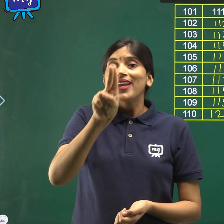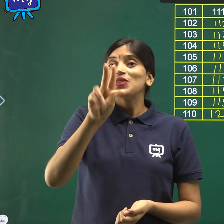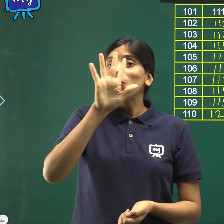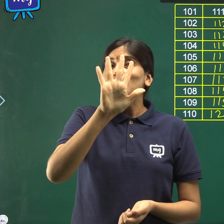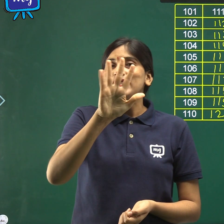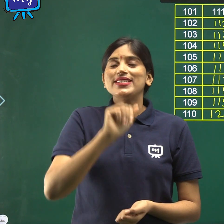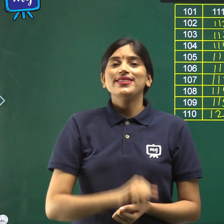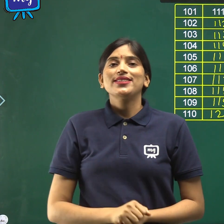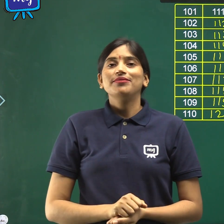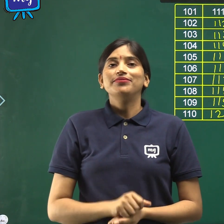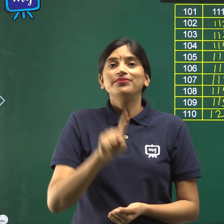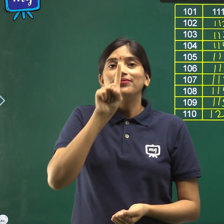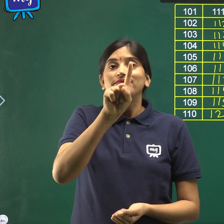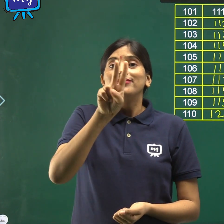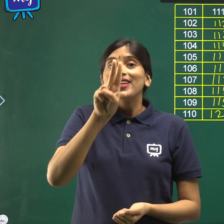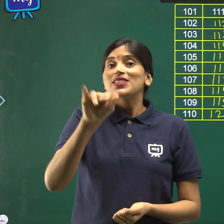125,